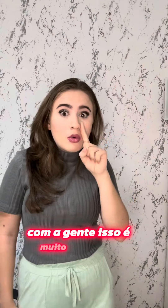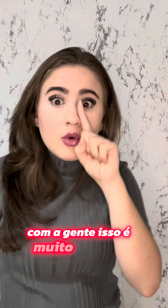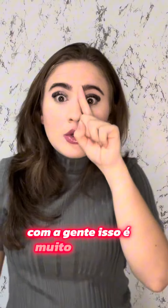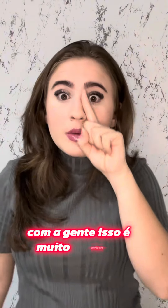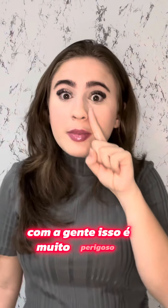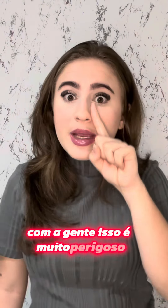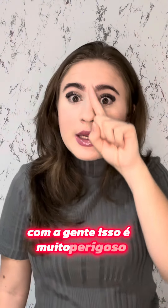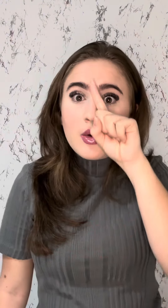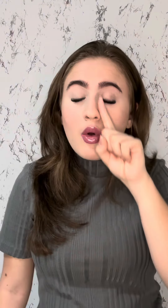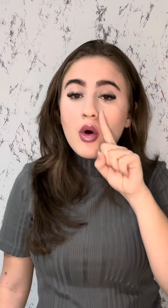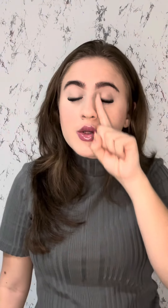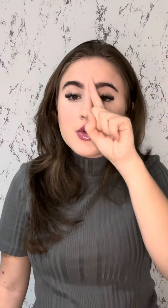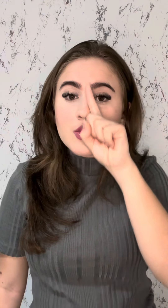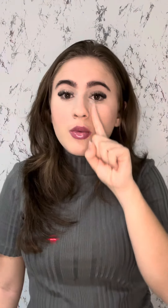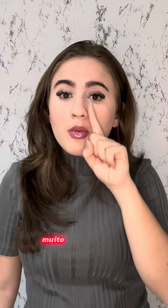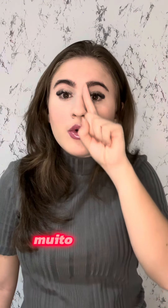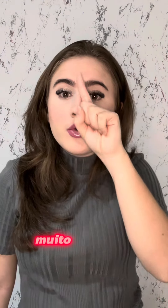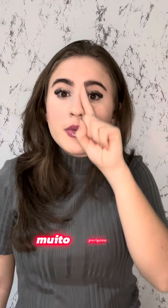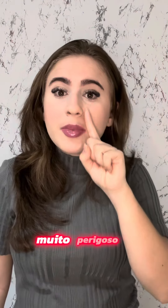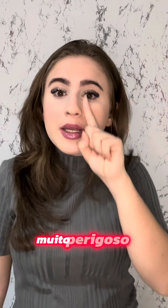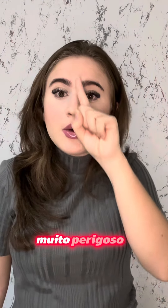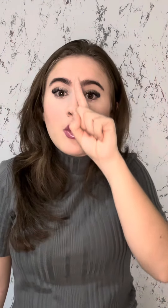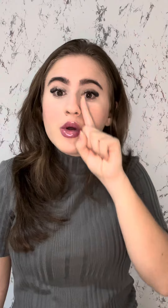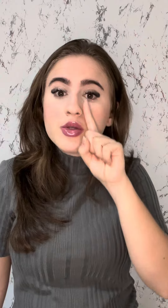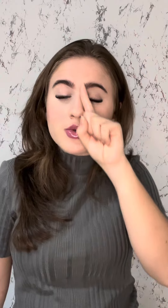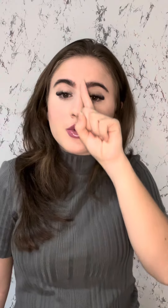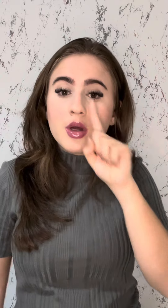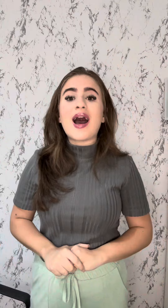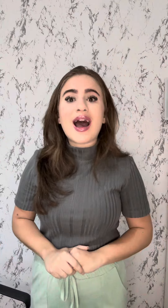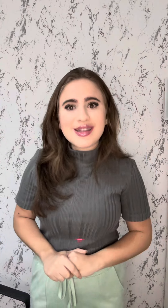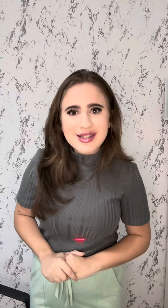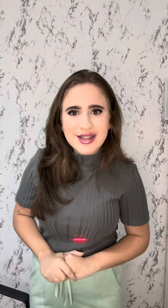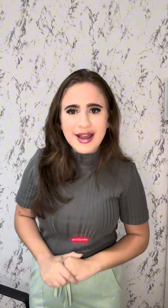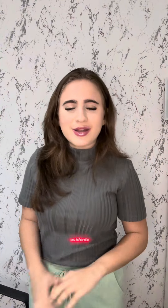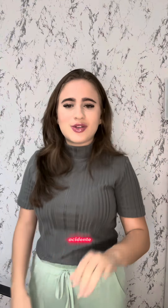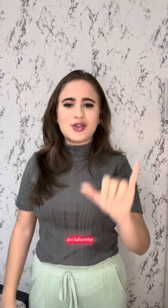muito perigoso muito perigoso acidente